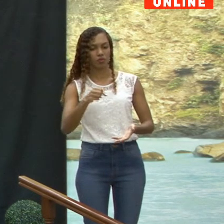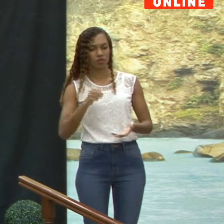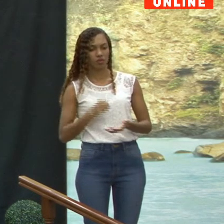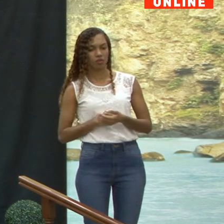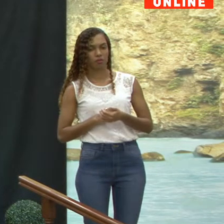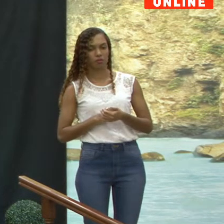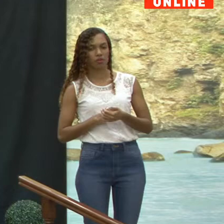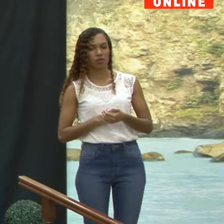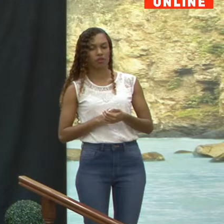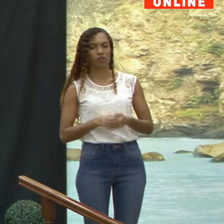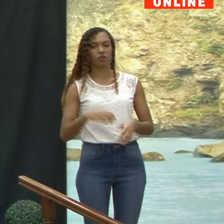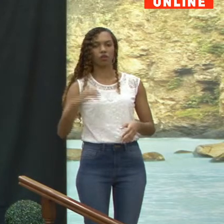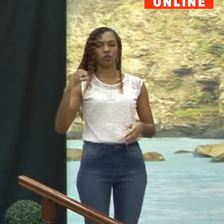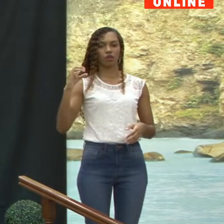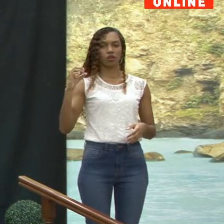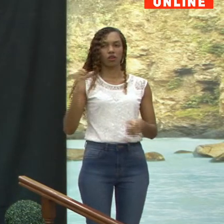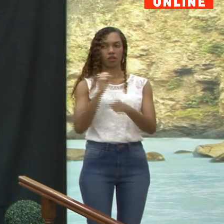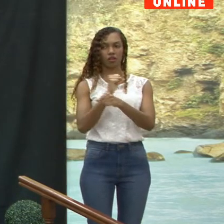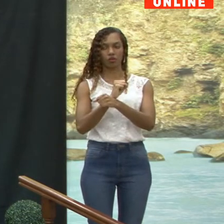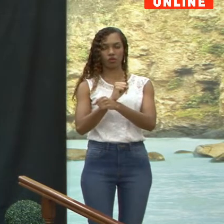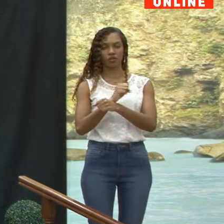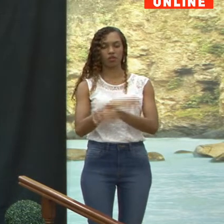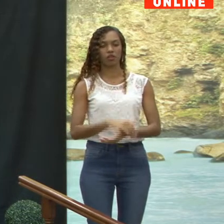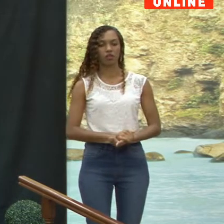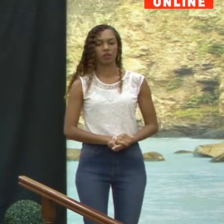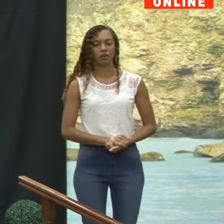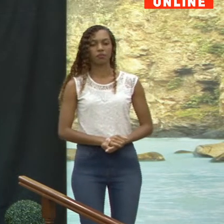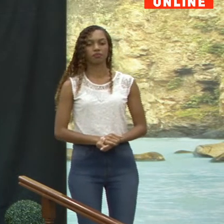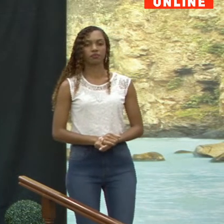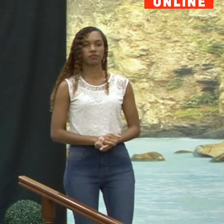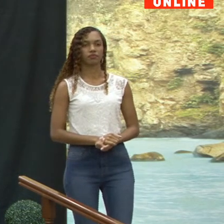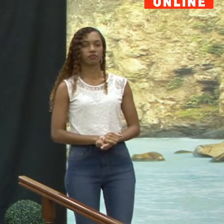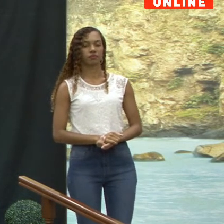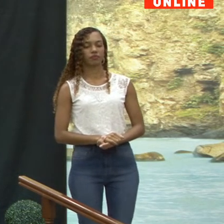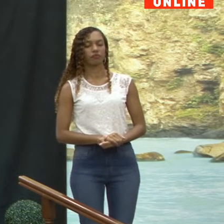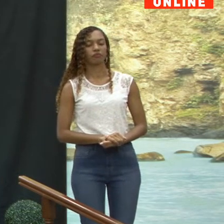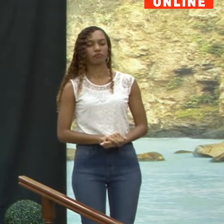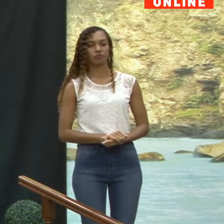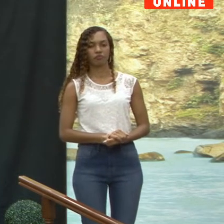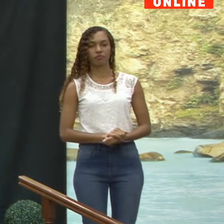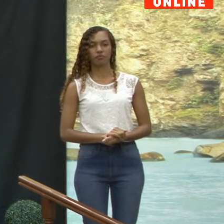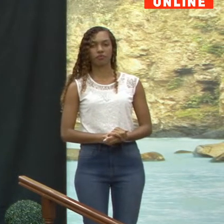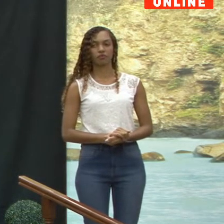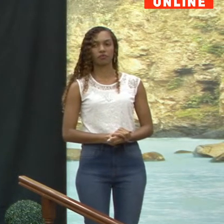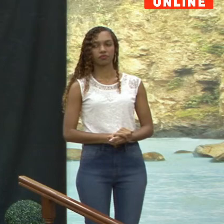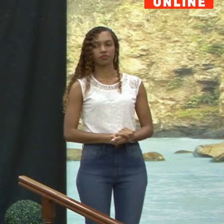dele, a correia, e estava